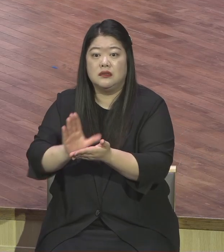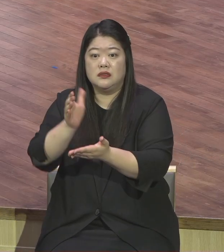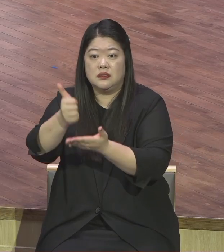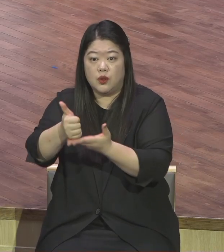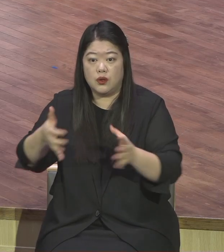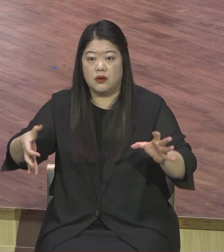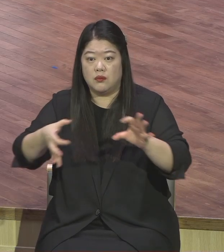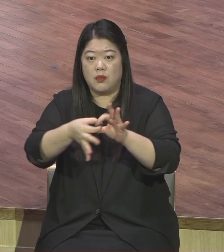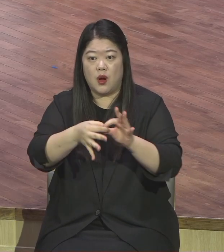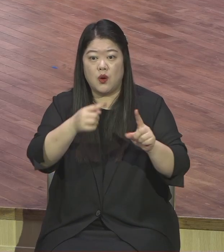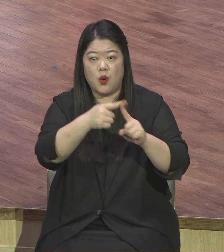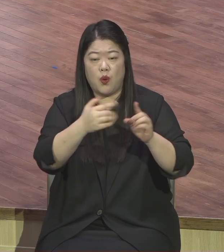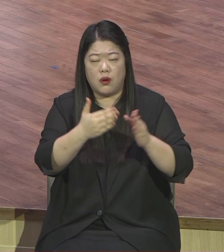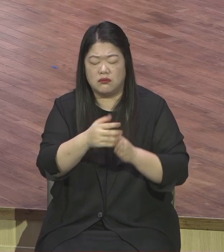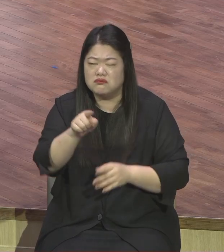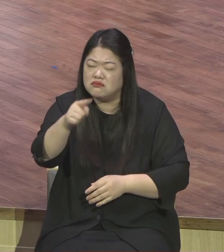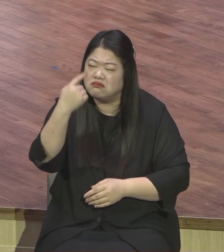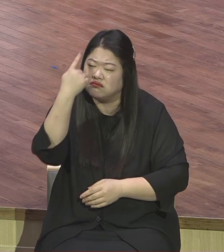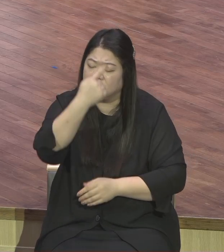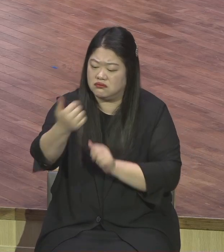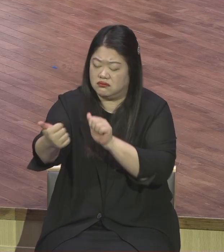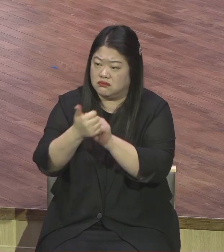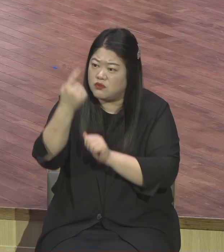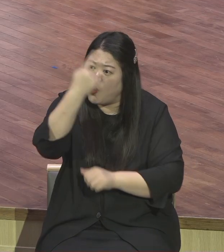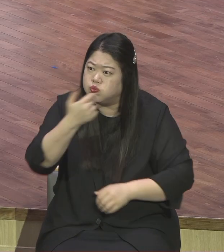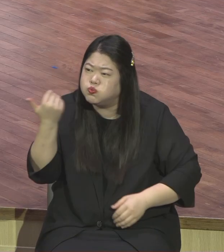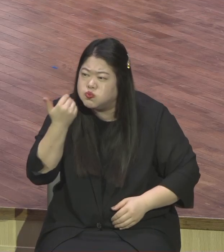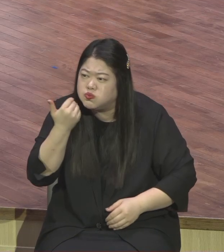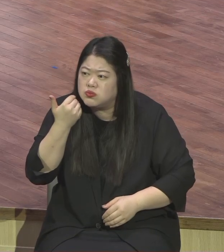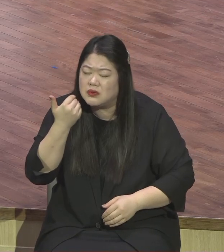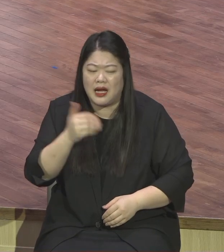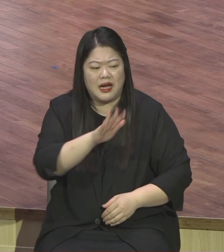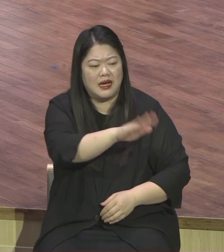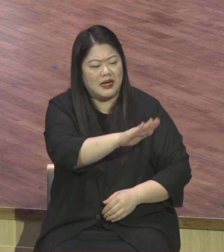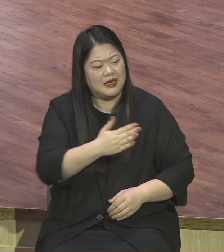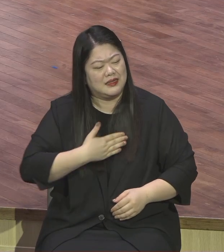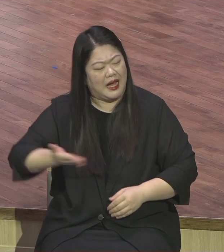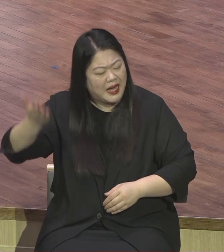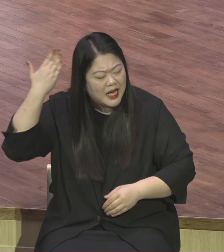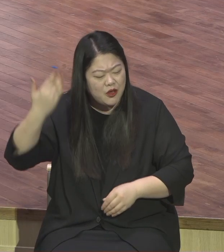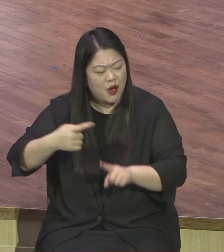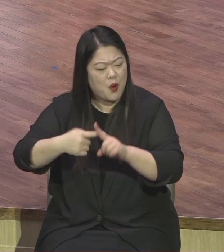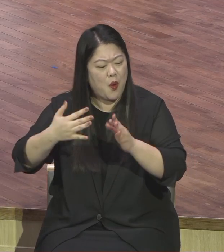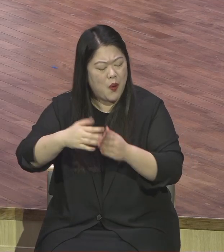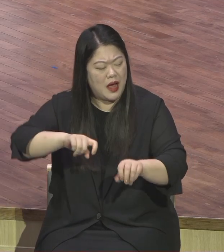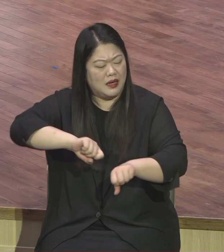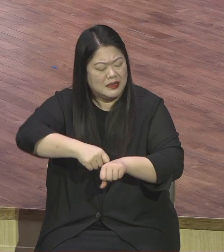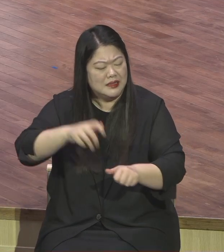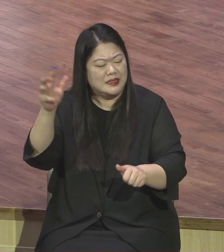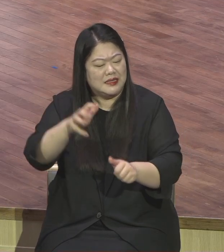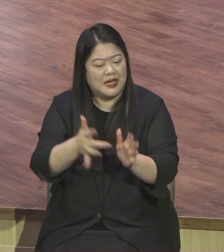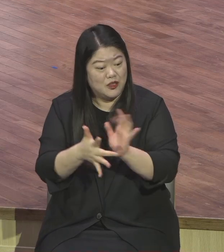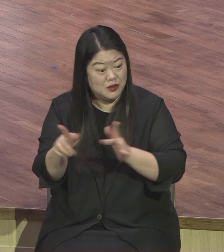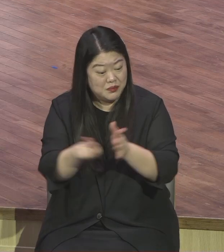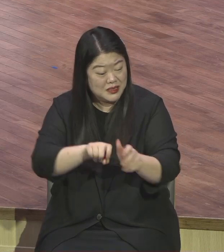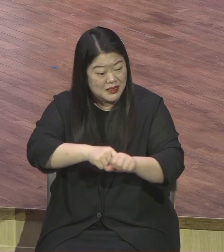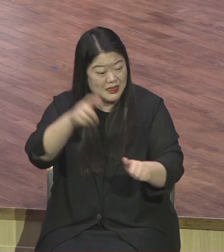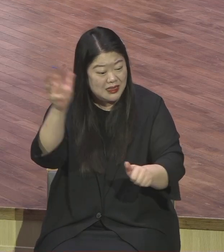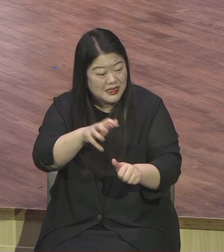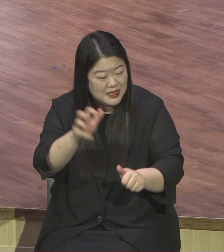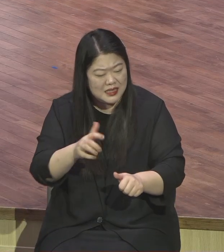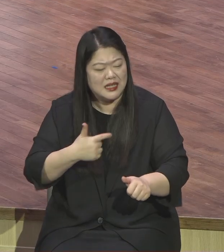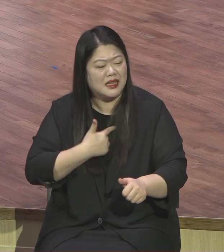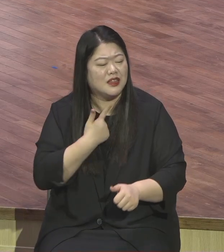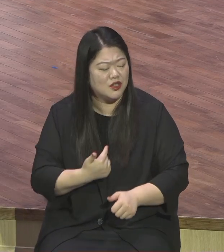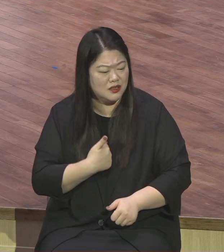교회들이 나를 얼굴로는 알지 못하고 다만 우리를 박해하던 자가 전에 멸하라던 그 믿음을 지금 전한다 함을